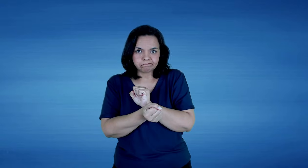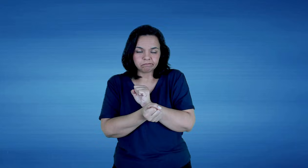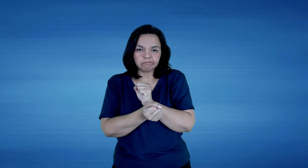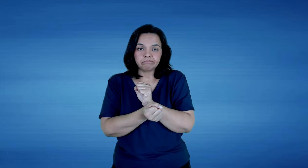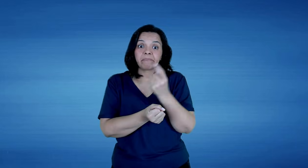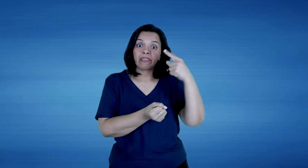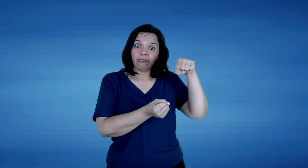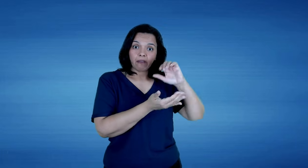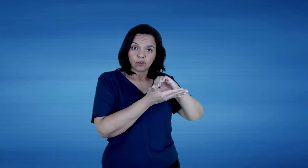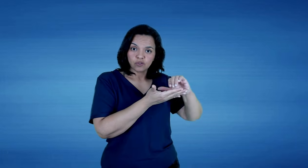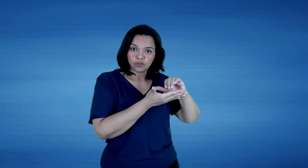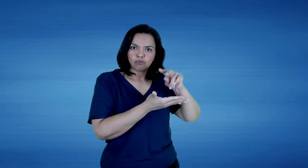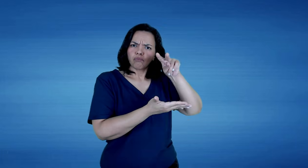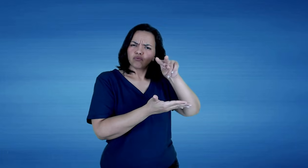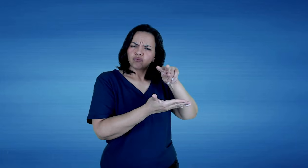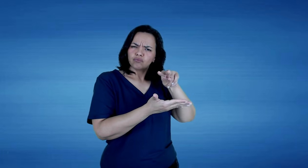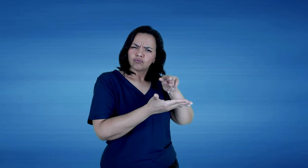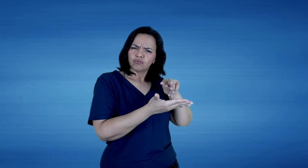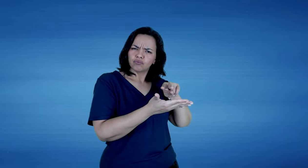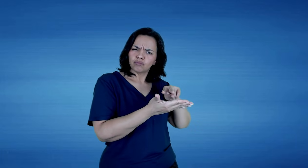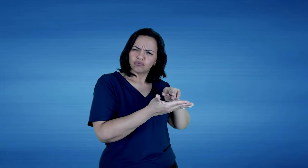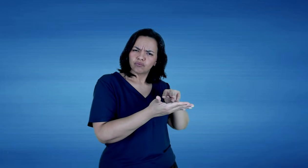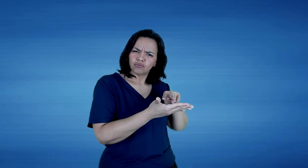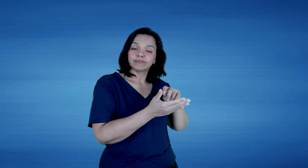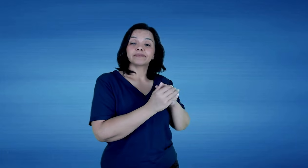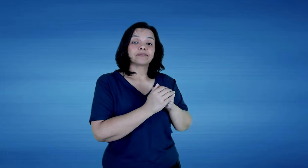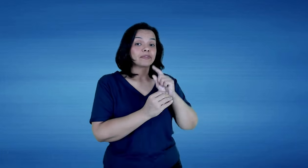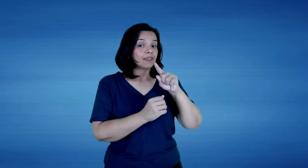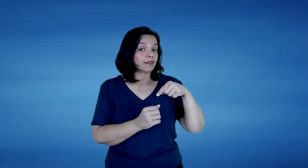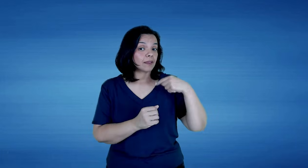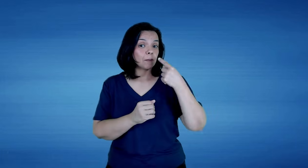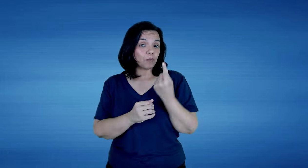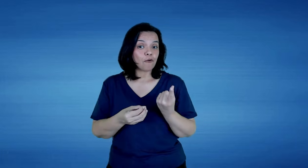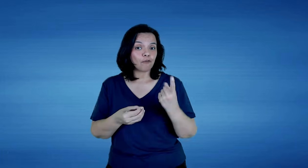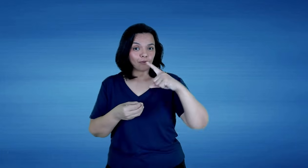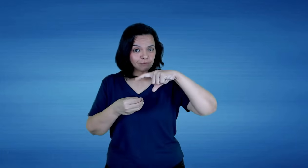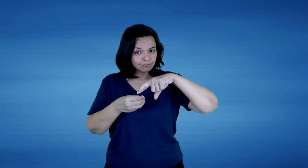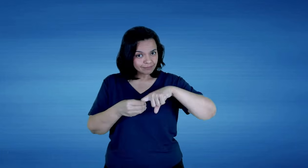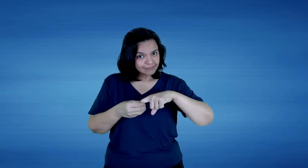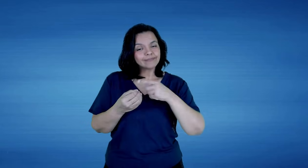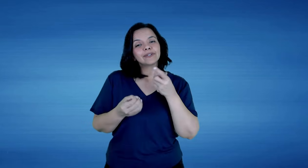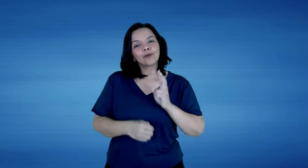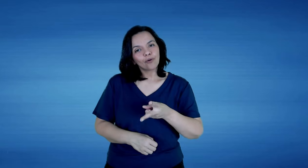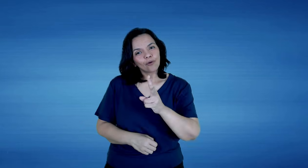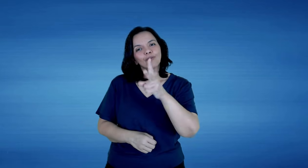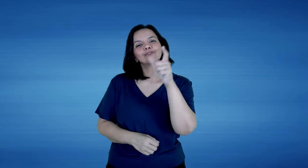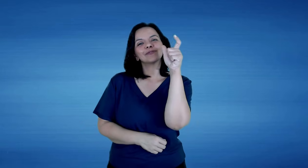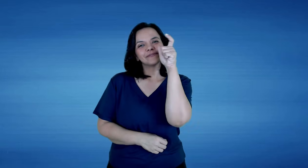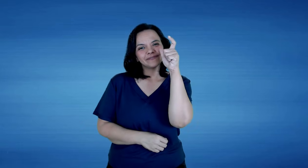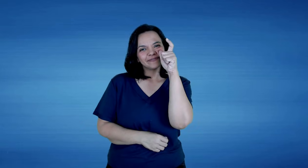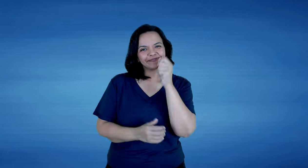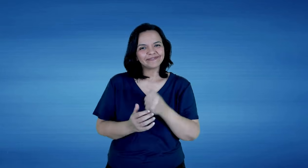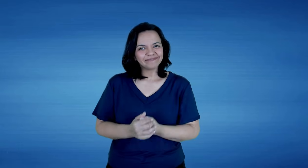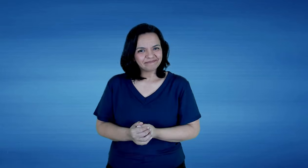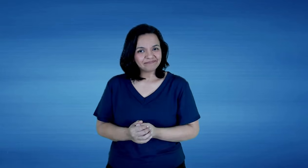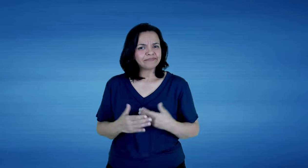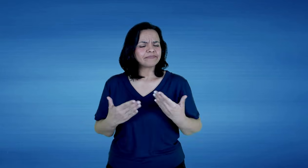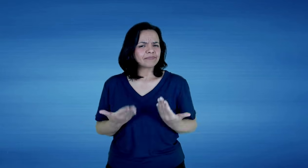vídeo e irem buscar nas escrituras, fazerem as suas leituras e depois voltar aqui e continuar assistindo